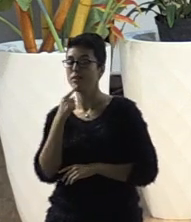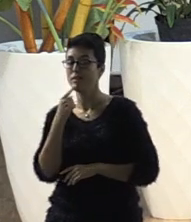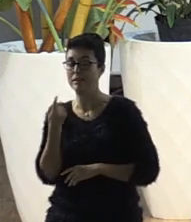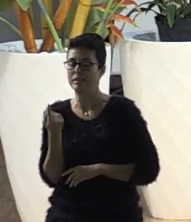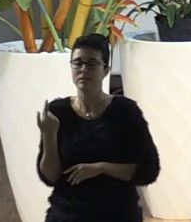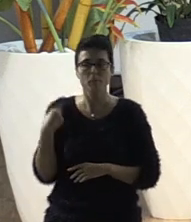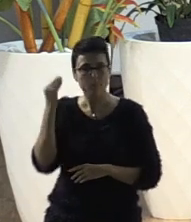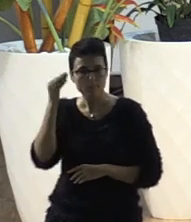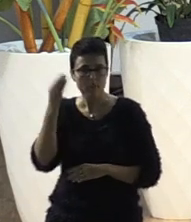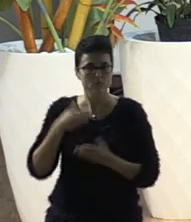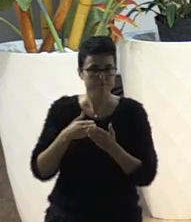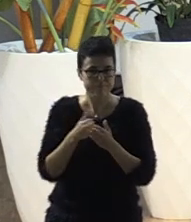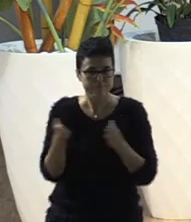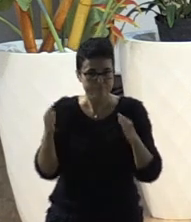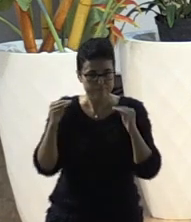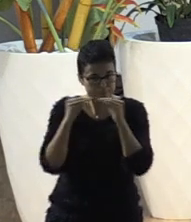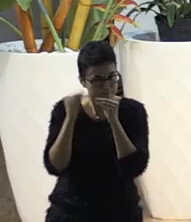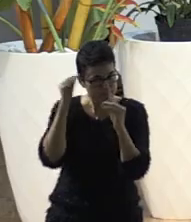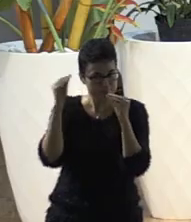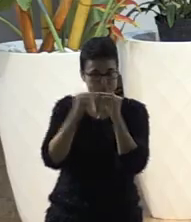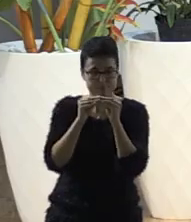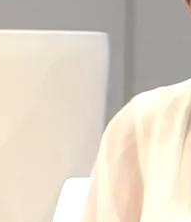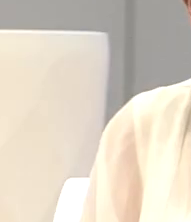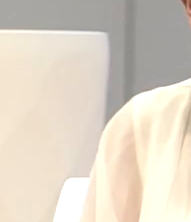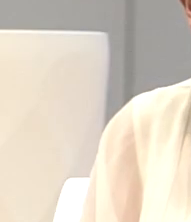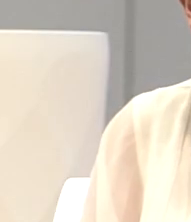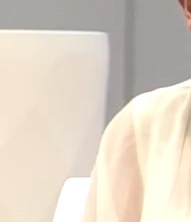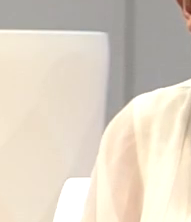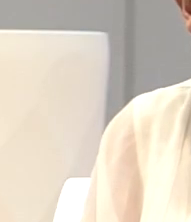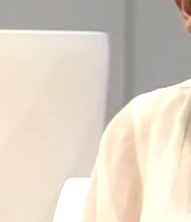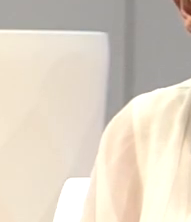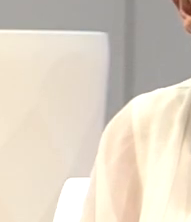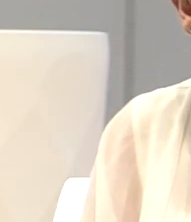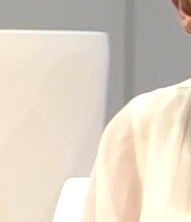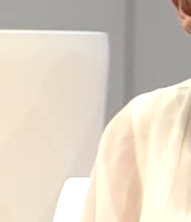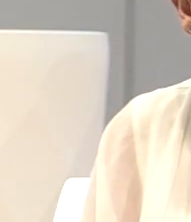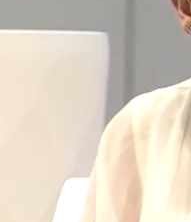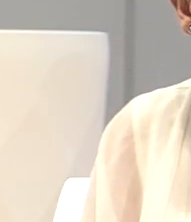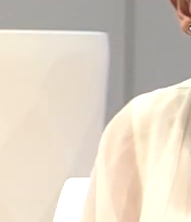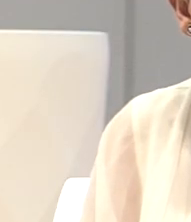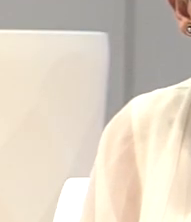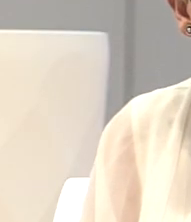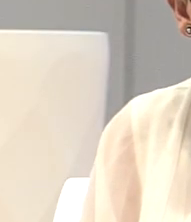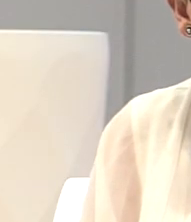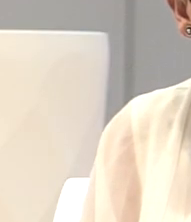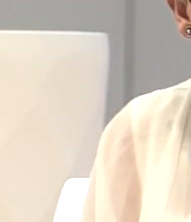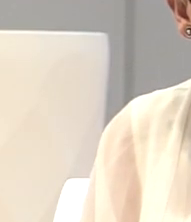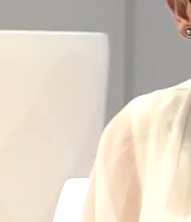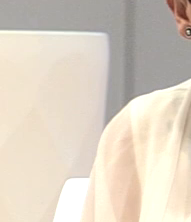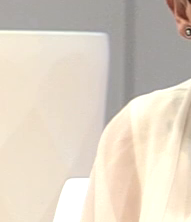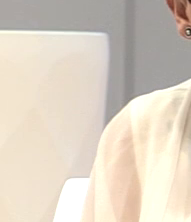por allí, no solo un aumento de las desigualdades, sino un aumento